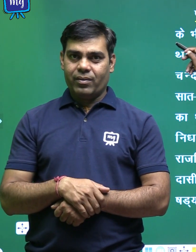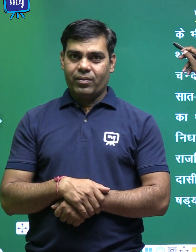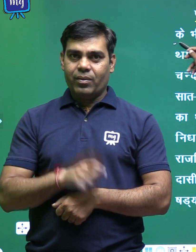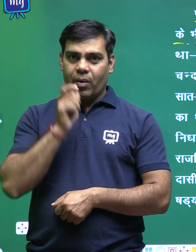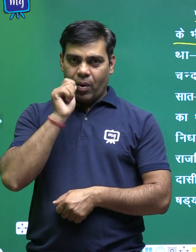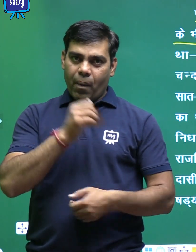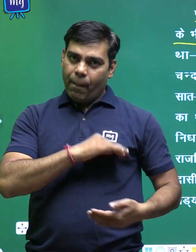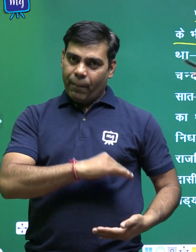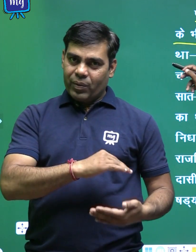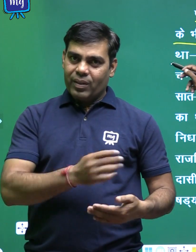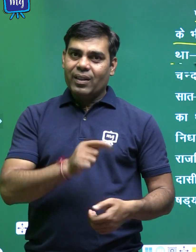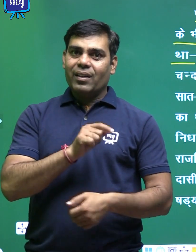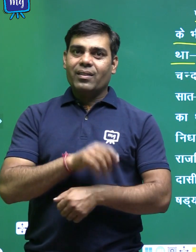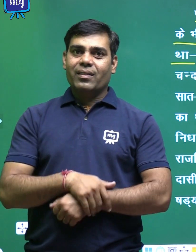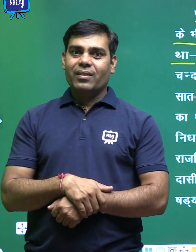पुत्र था,